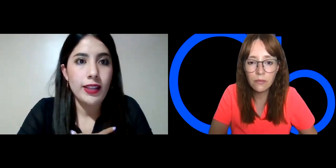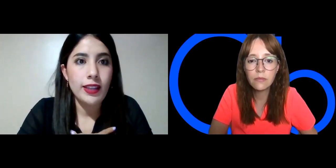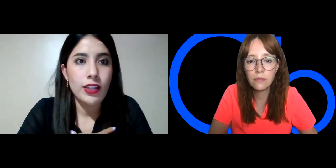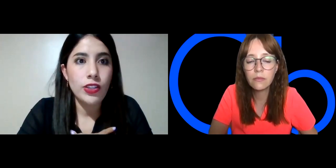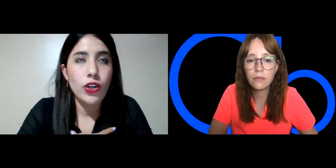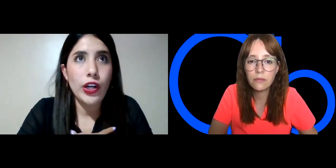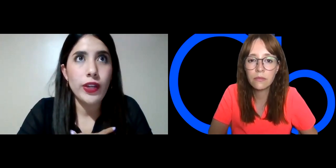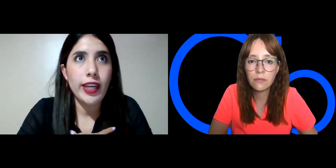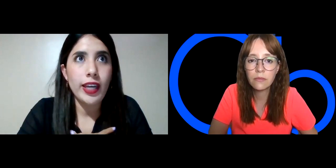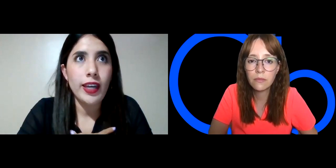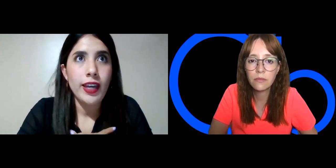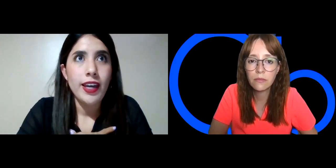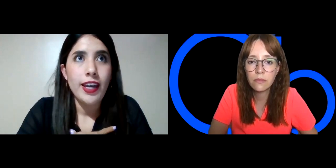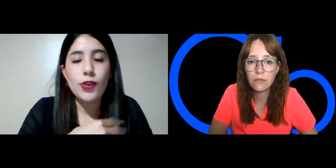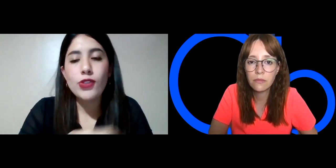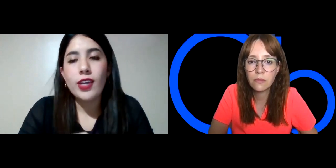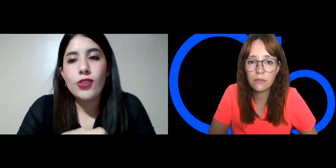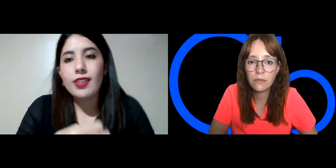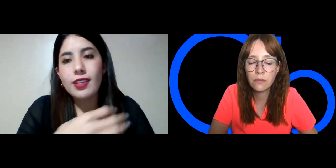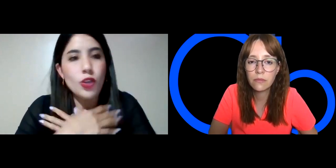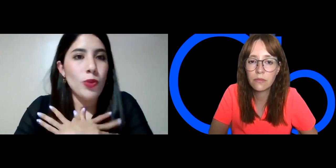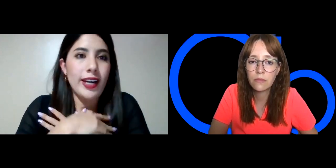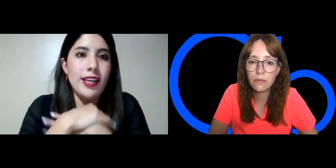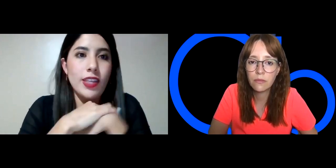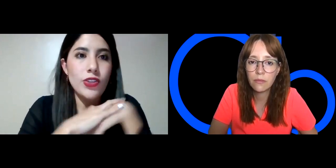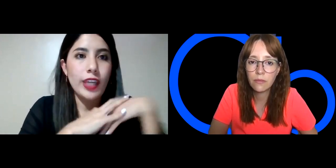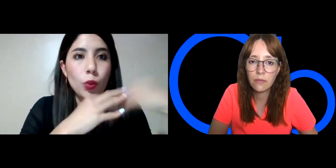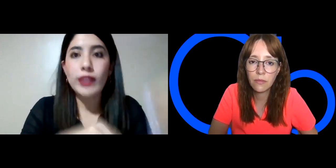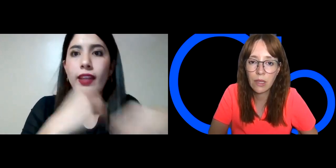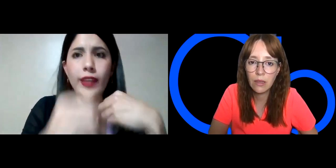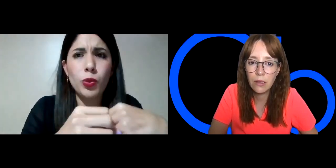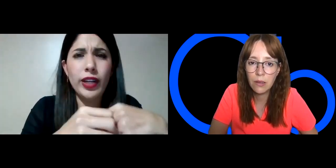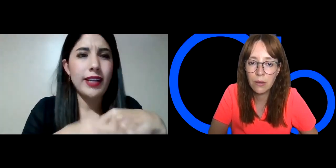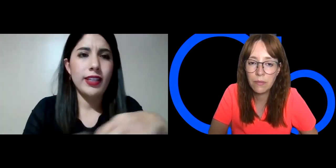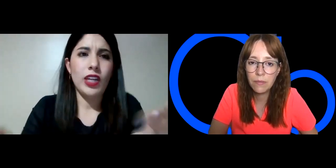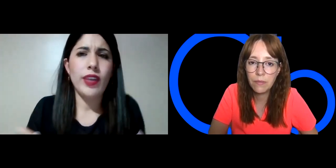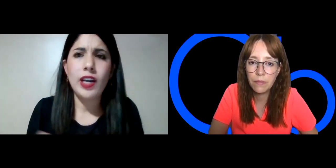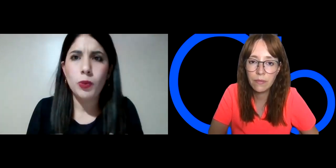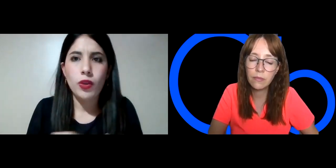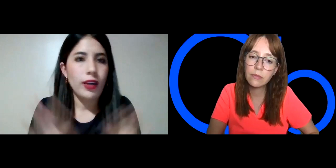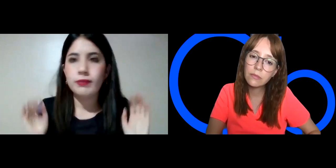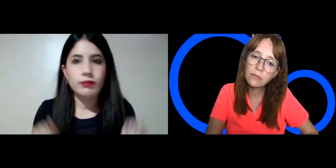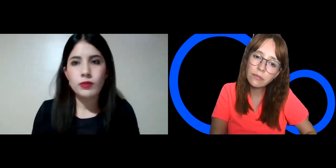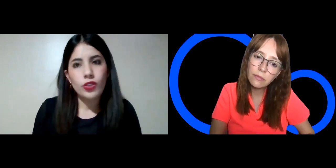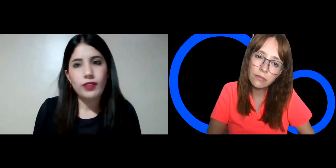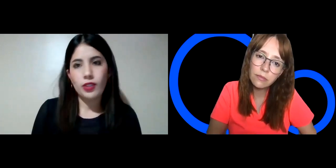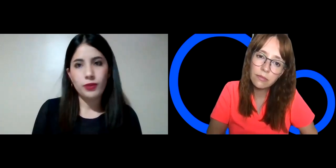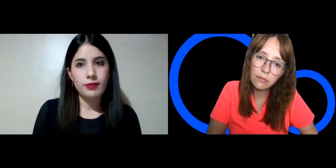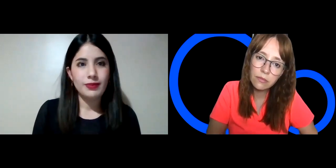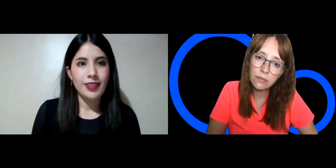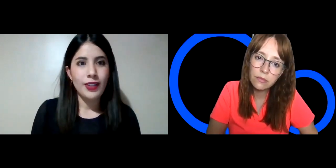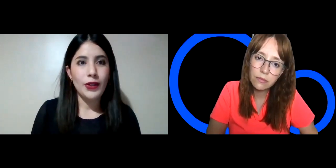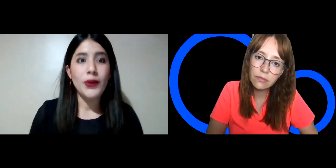sea, yo creo que ellos son muy agradecidos de que uno intente comunicarse, que no digan como de, no te